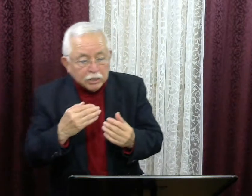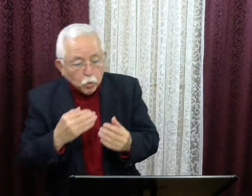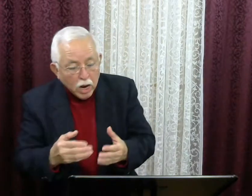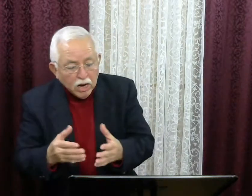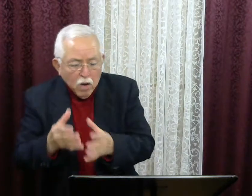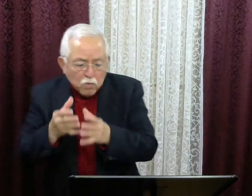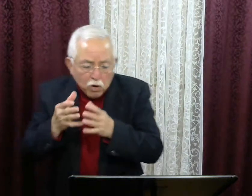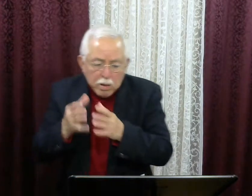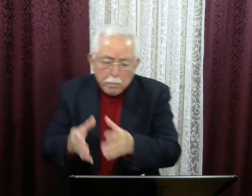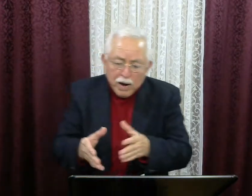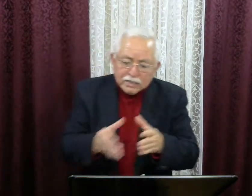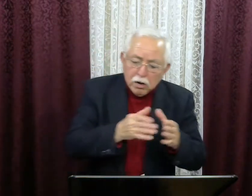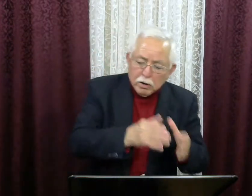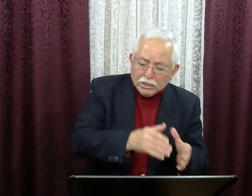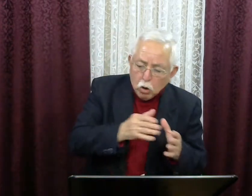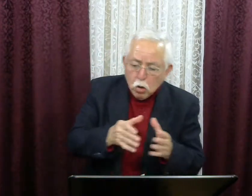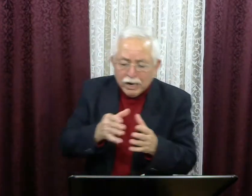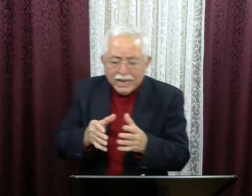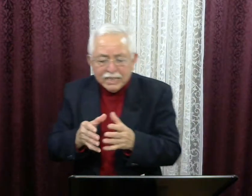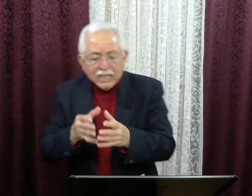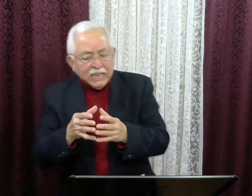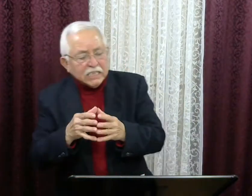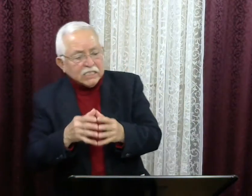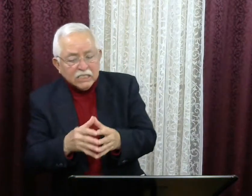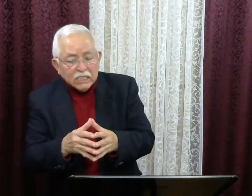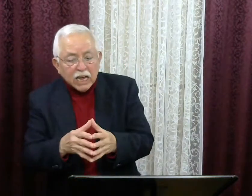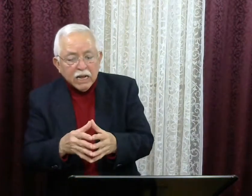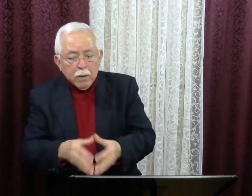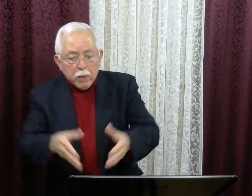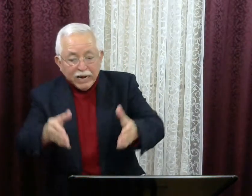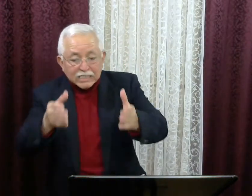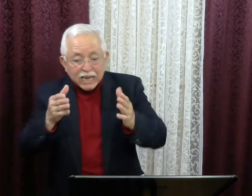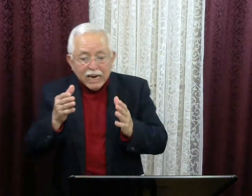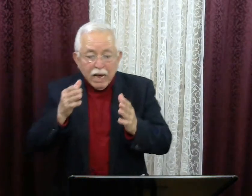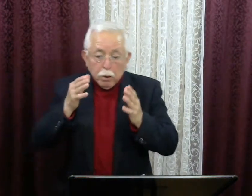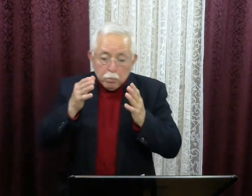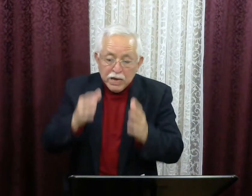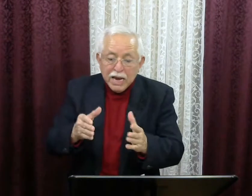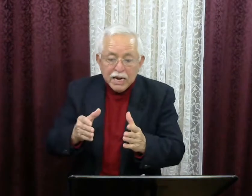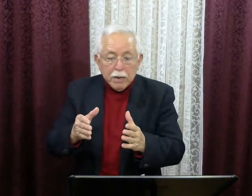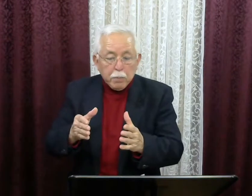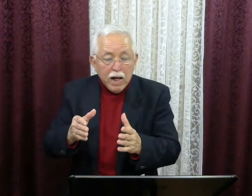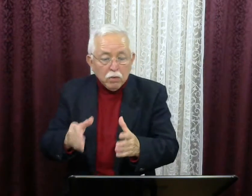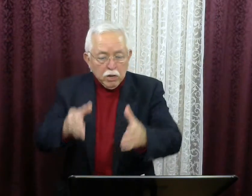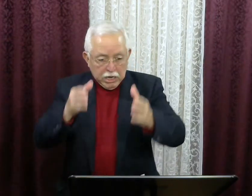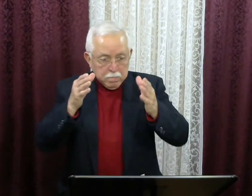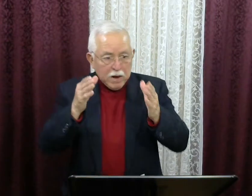espiritual, forma parte de lo que todo creyente necesita para estar bien equipado y